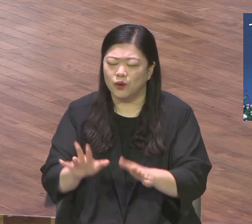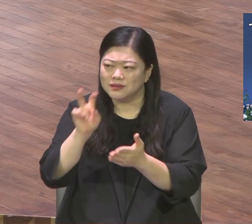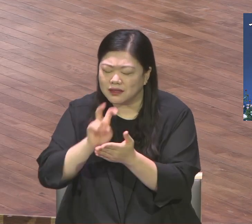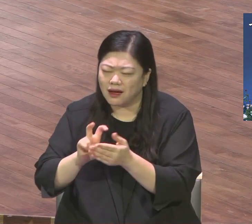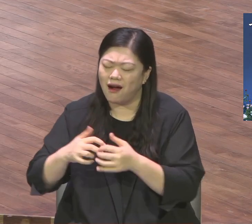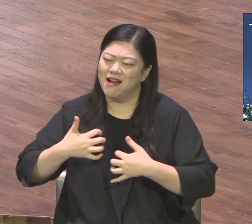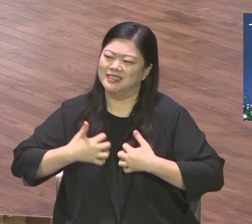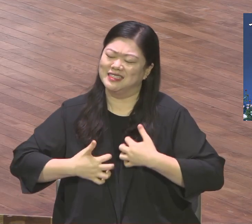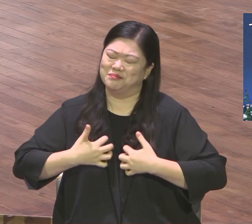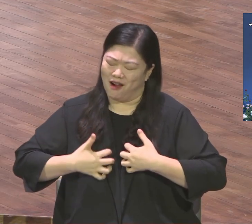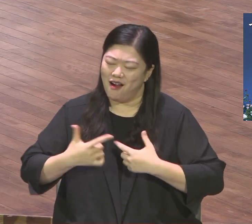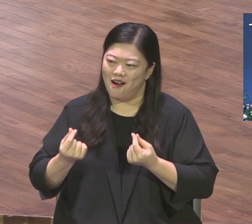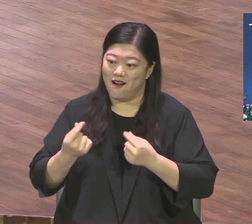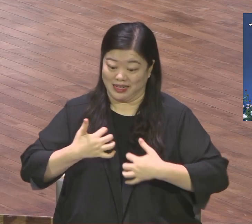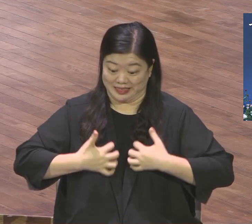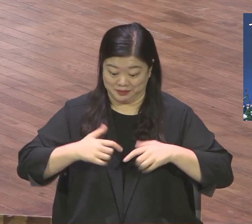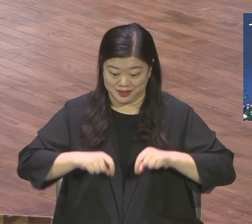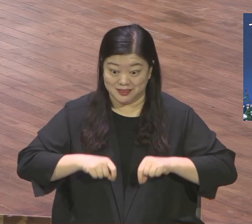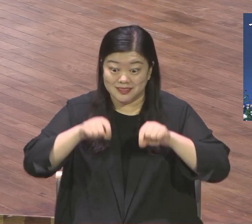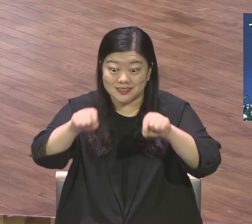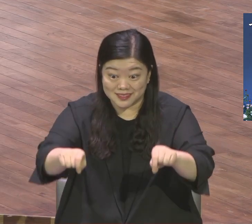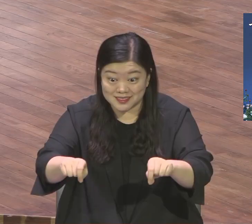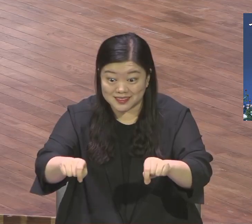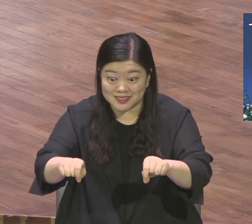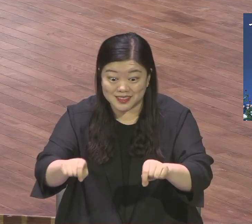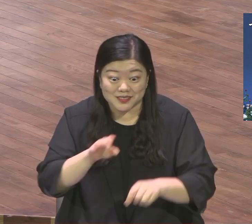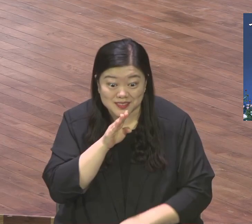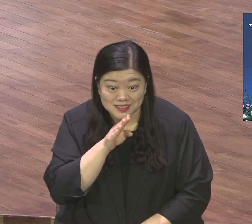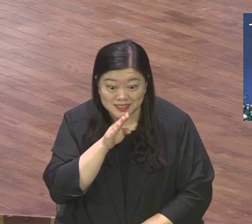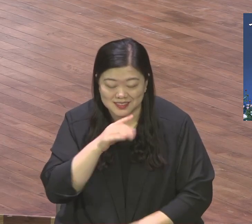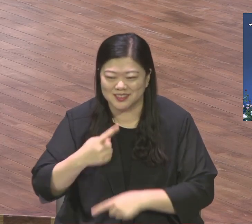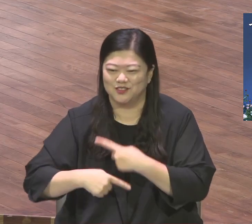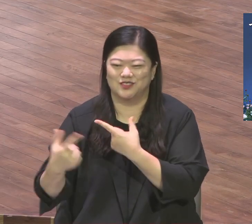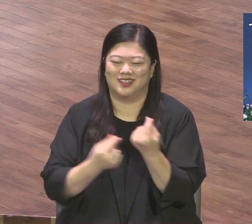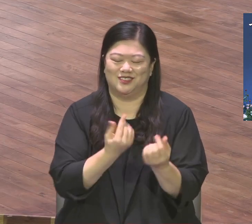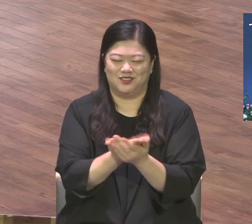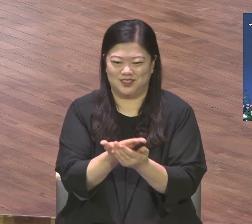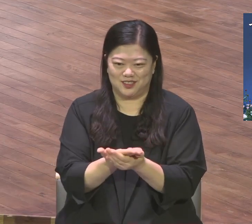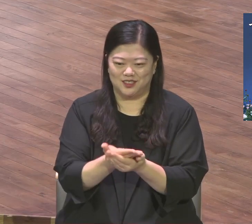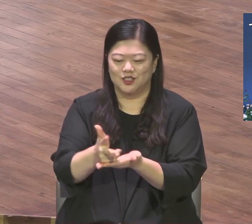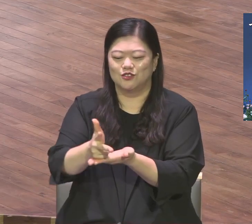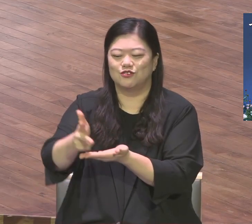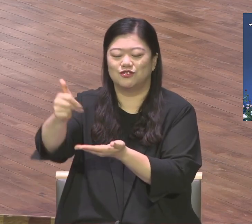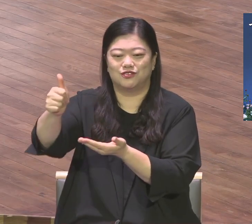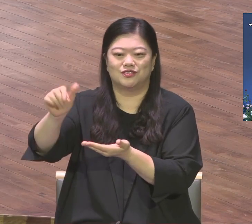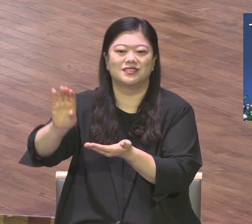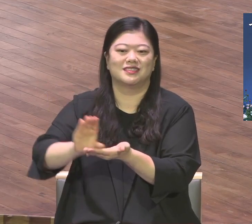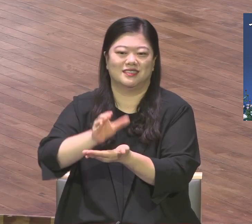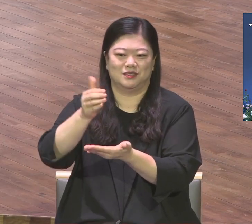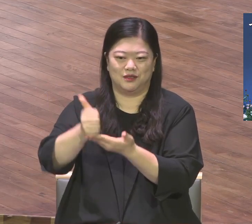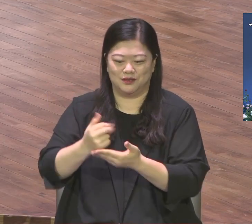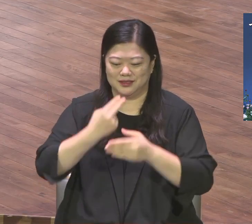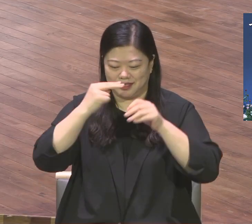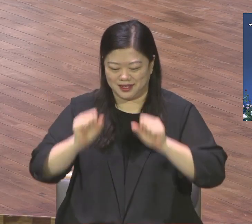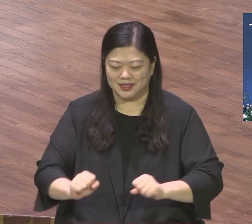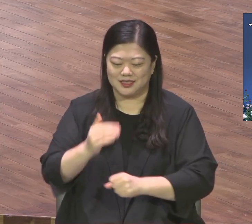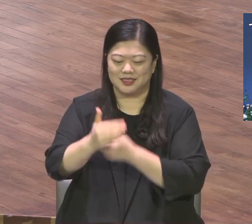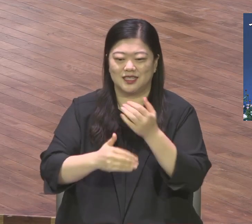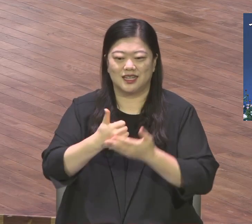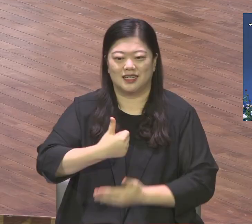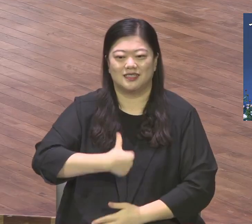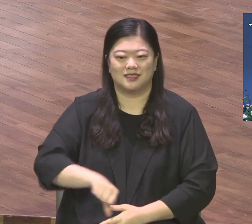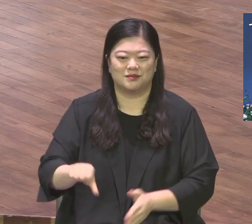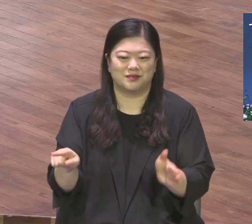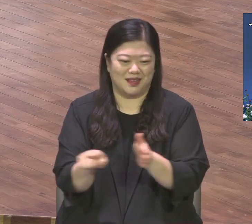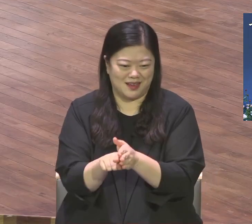통하여 마음이 활짝 열린 줄로 믿습니다. 신앙 고백합니다. 주는 그리스도시요 살아계신